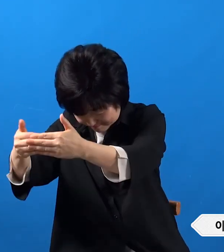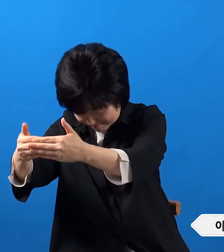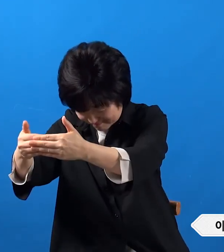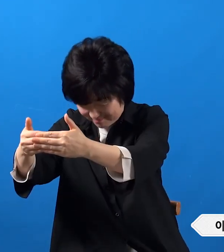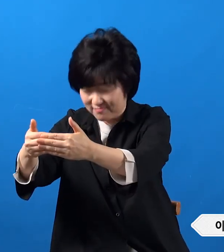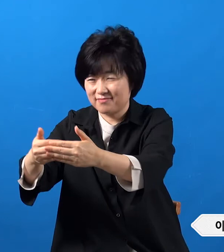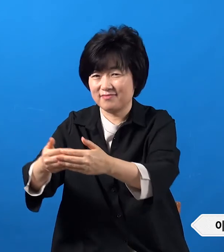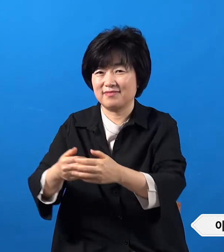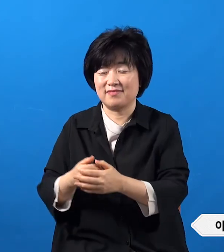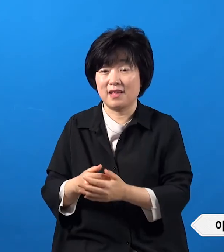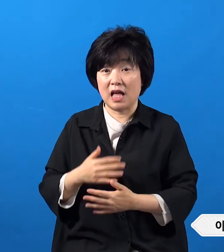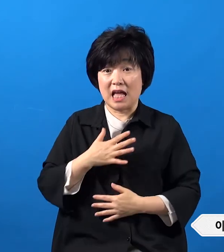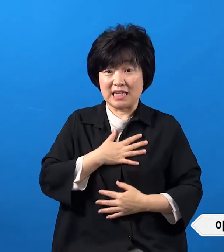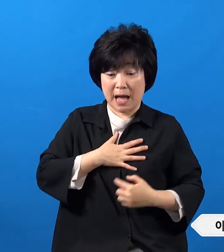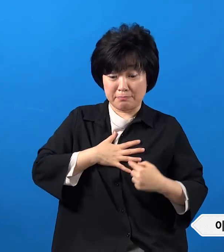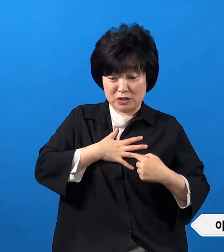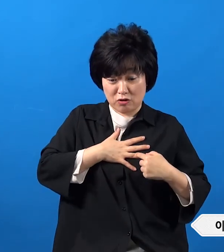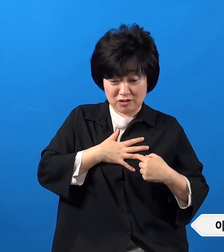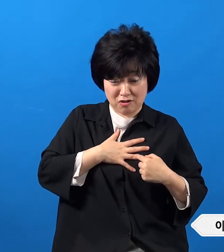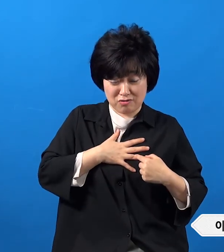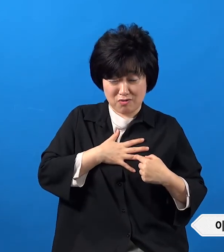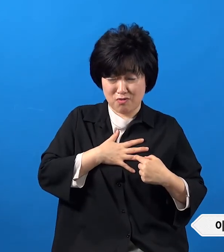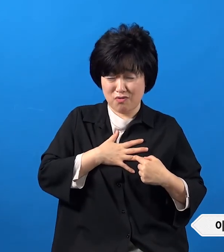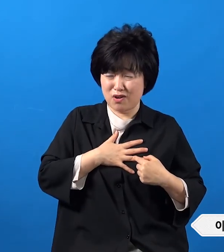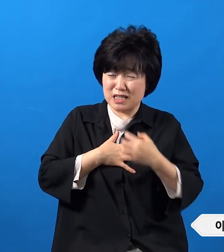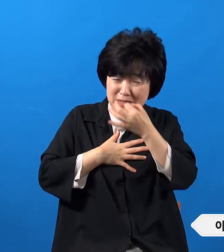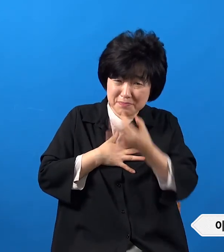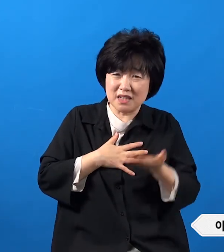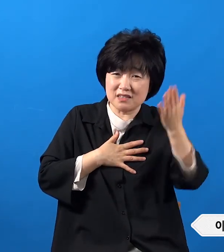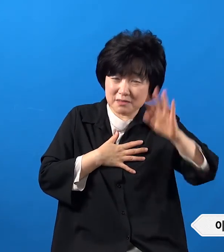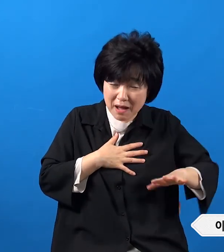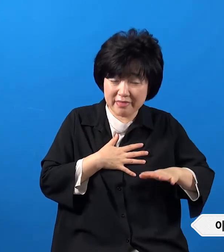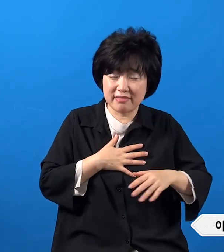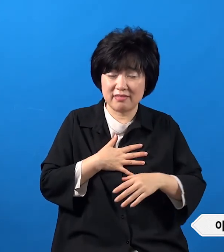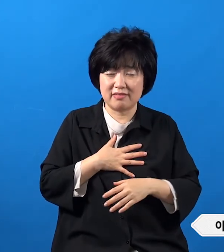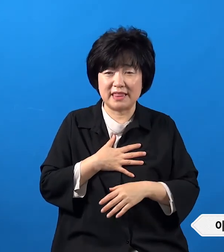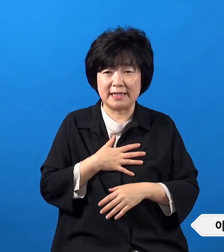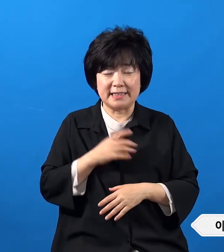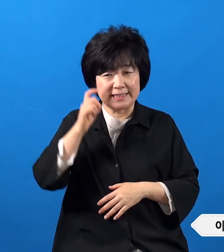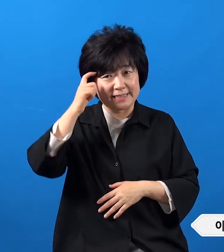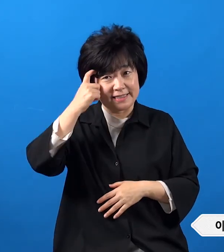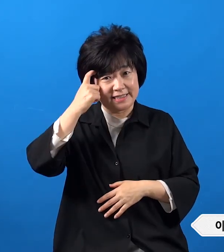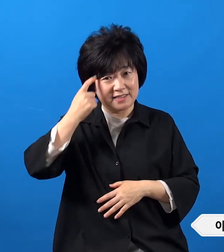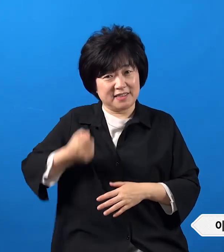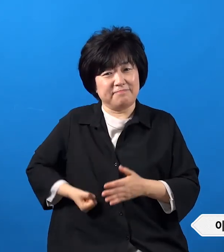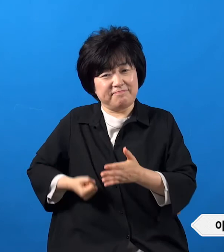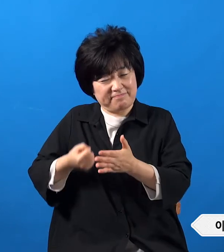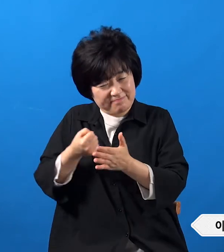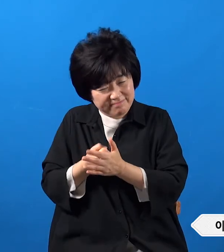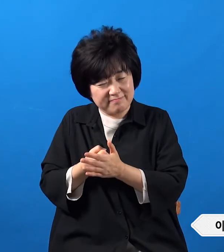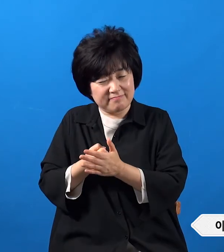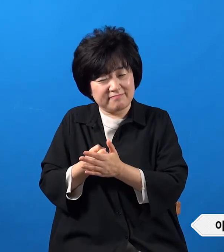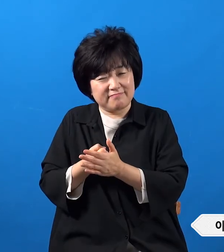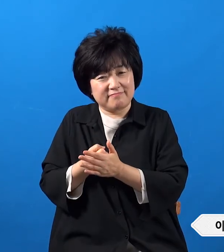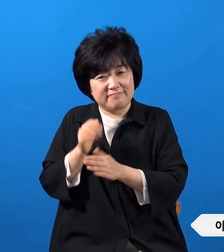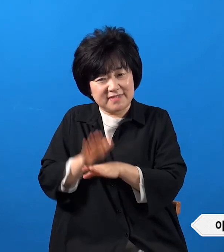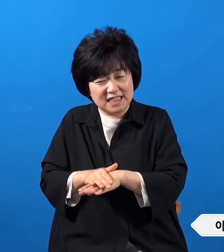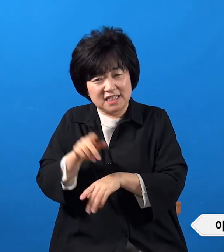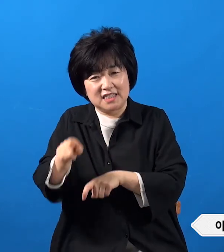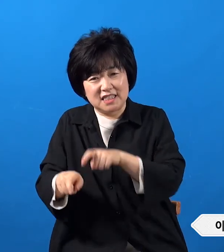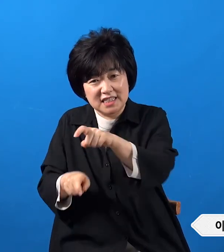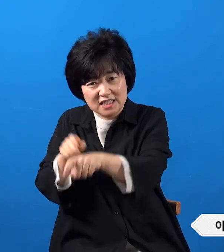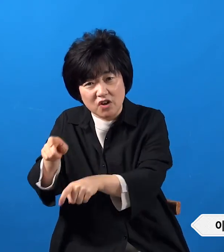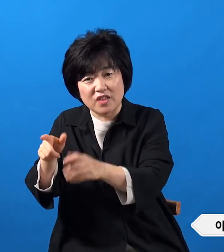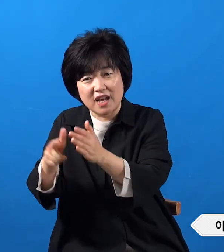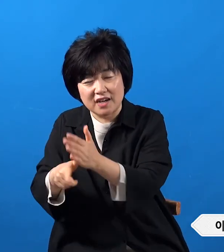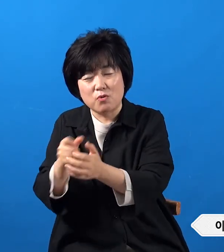그렇기 때문에 감정으로 힘들어도 의지적 접근이 필요하다는 거예요. 그리고 용서할 때만 비로소